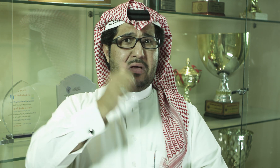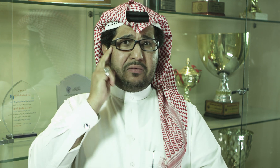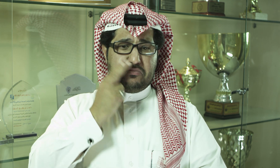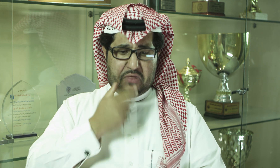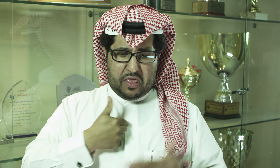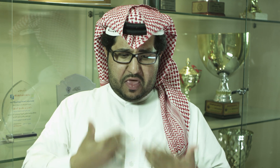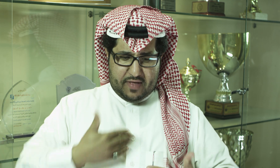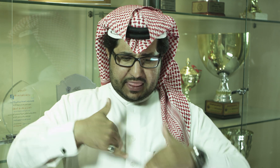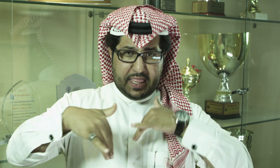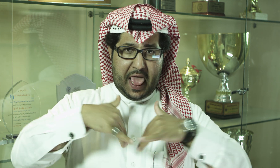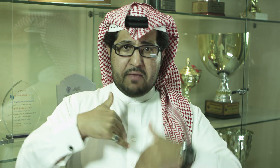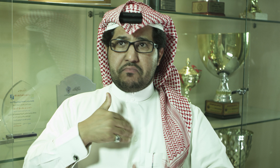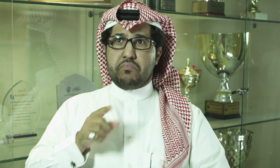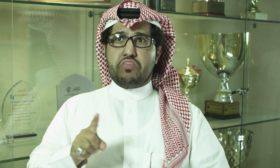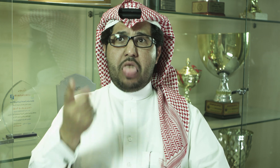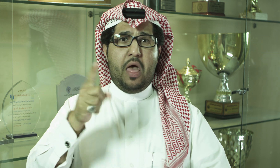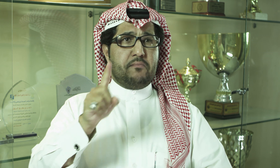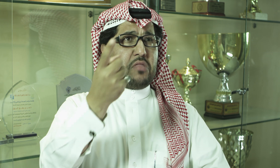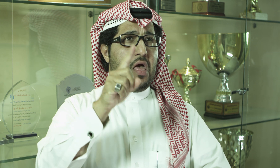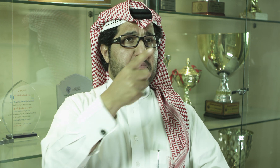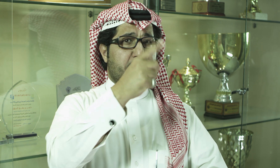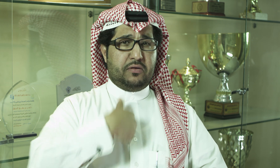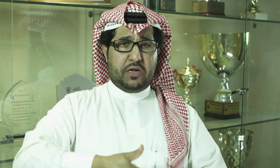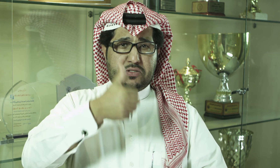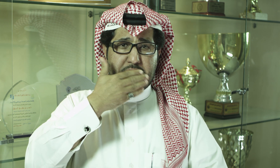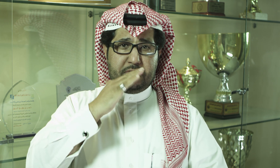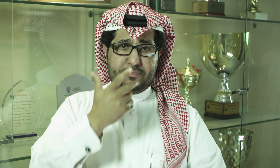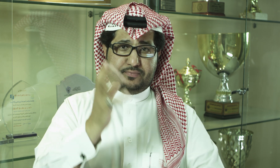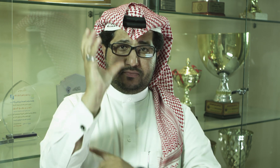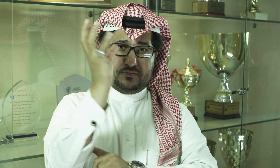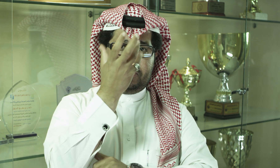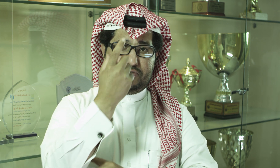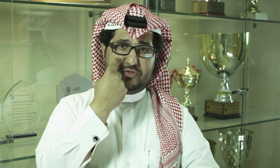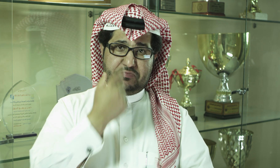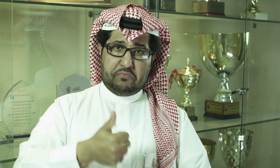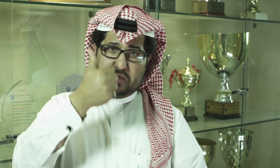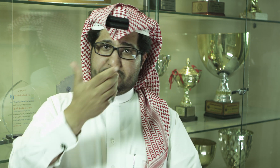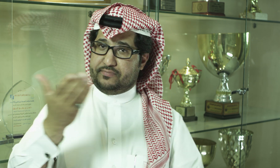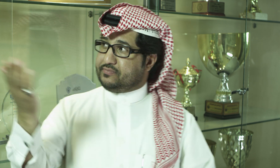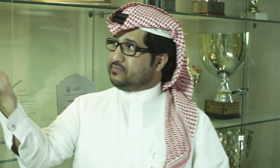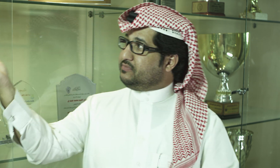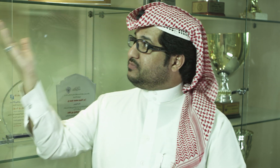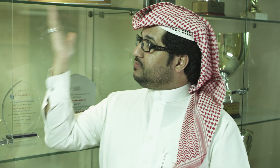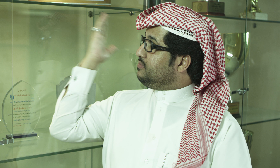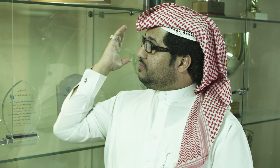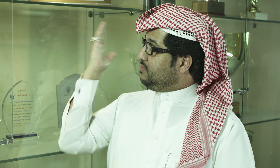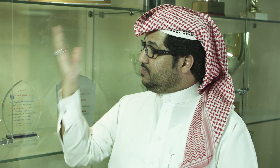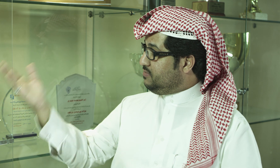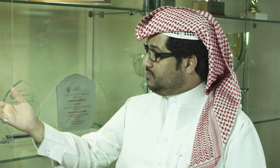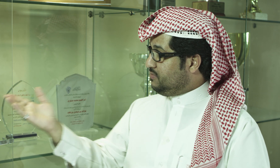المجالات، نطور أنفسنا، ما نجلس في الشوارع ونتكلم فقط. انظروا إلى هذه الكؤوس التي أخذناها في النادي. الحمد